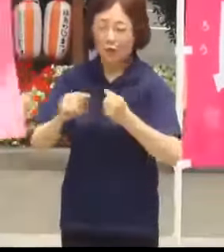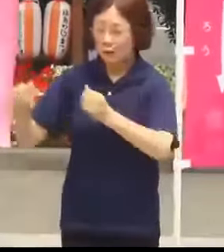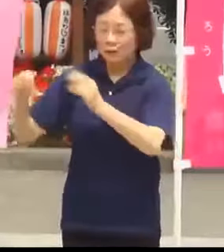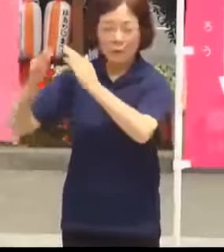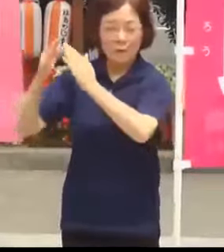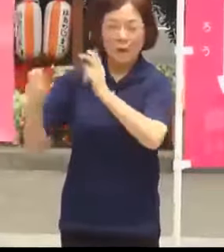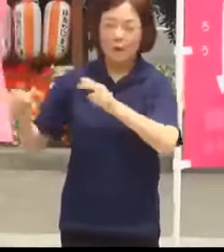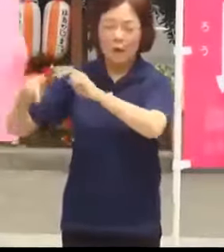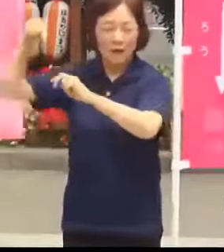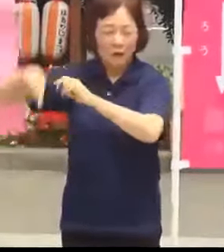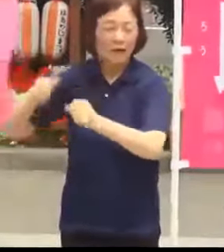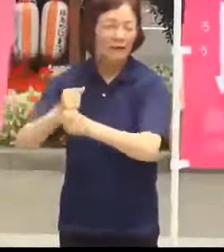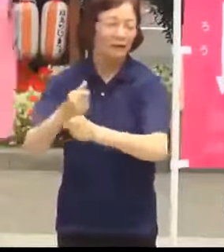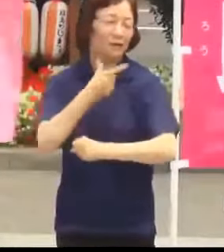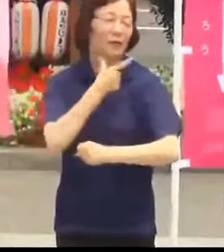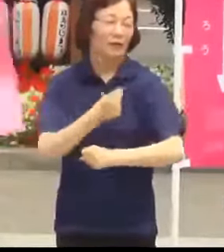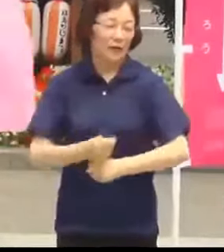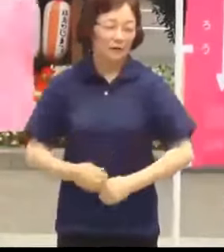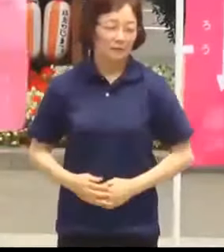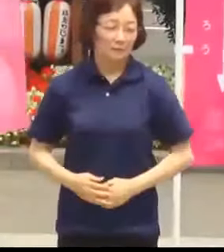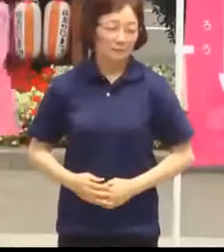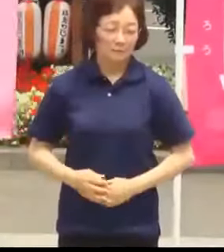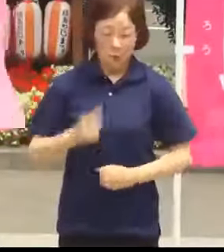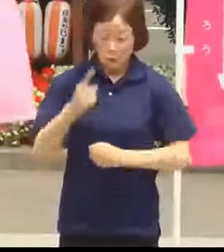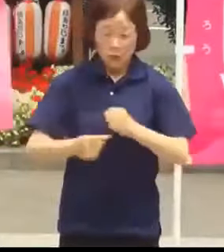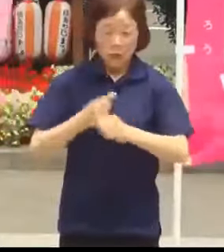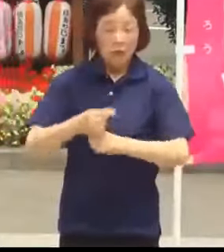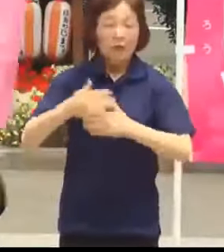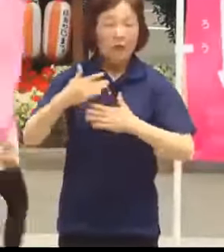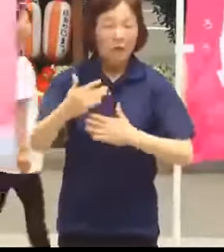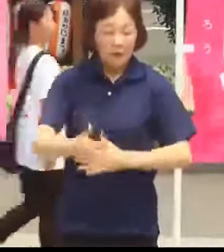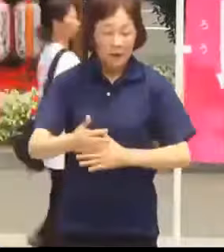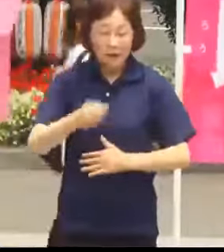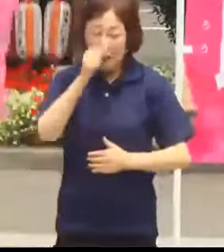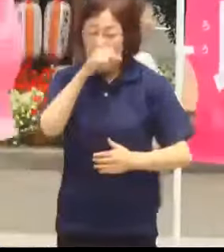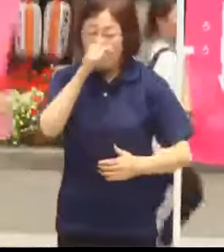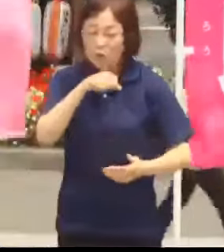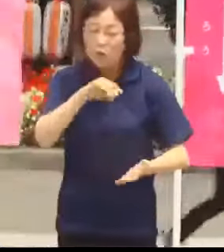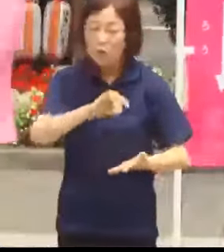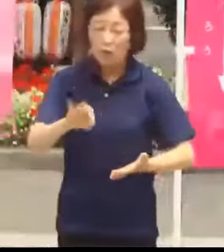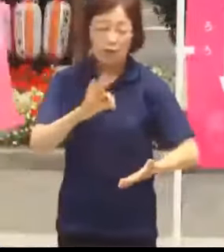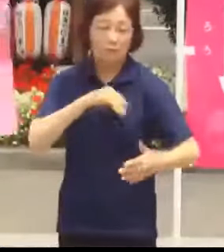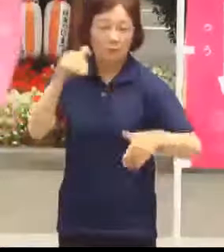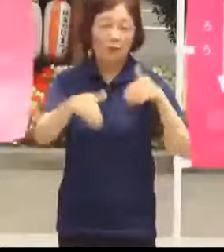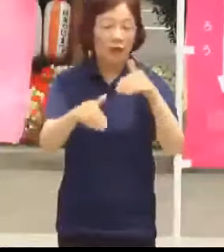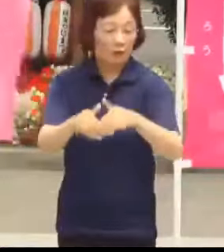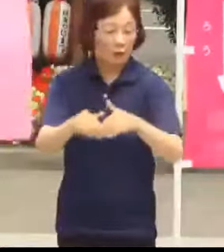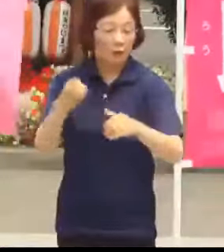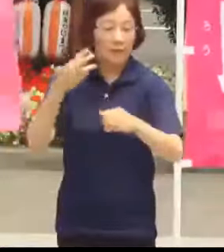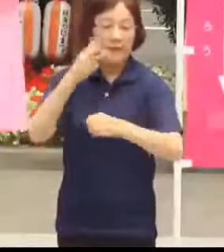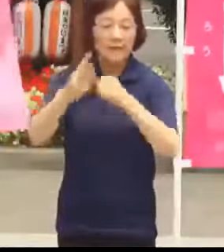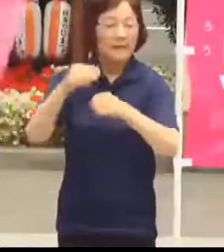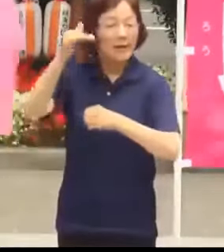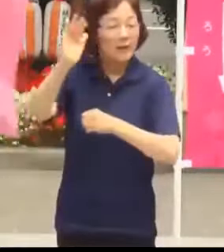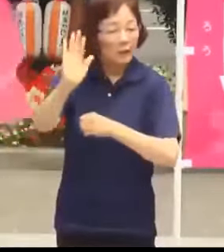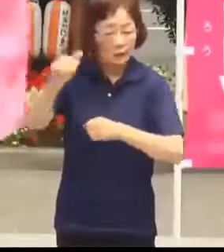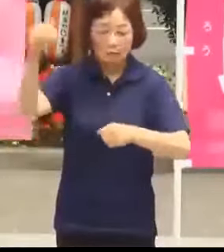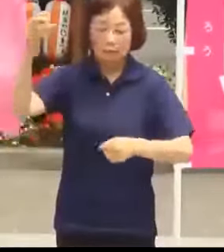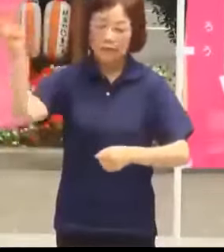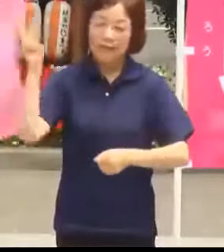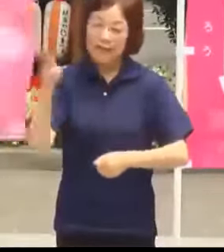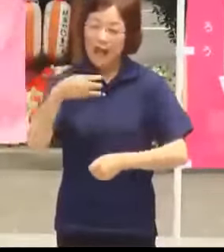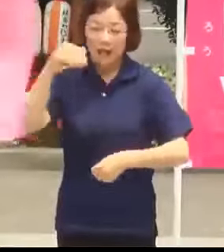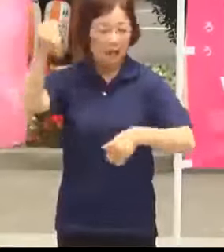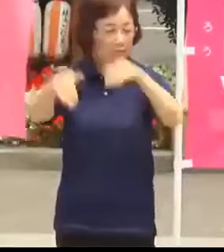たいこの1年以内に衆議院選挙があり3年以内に参議院選挙がある